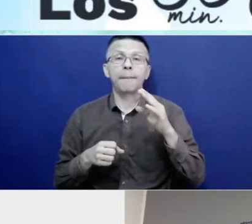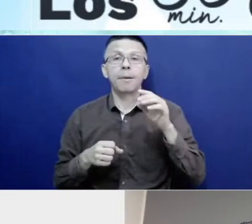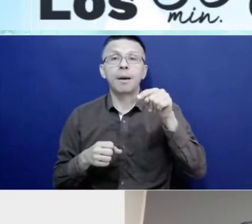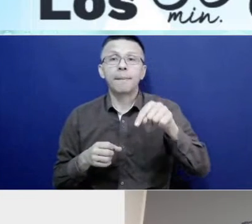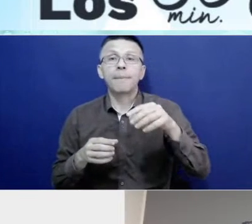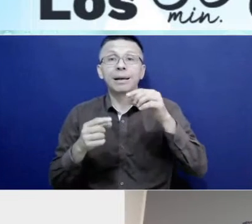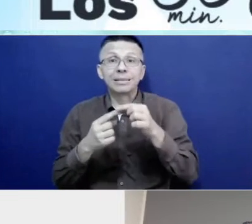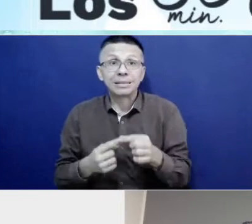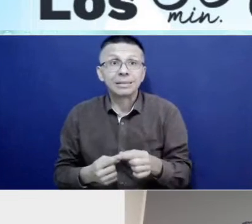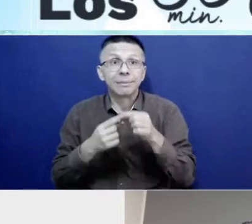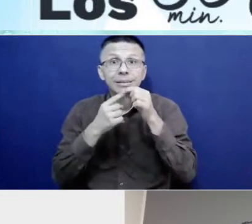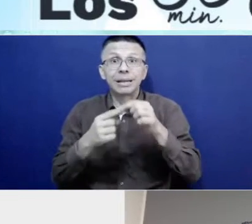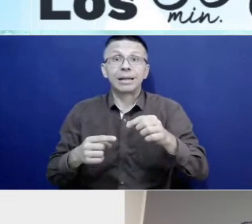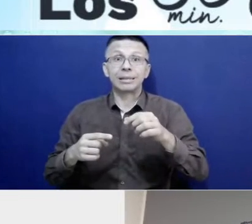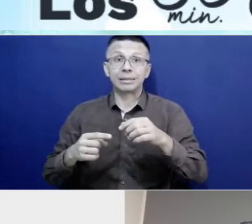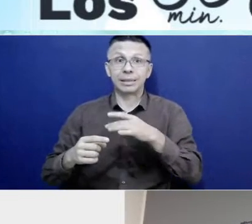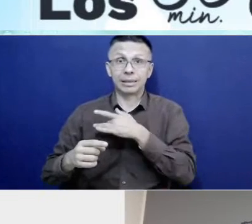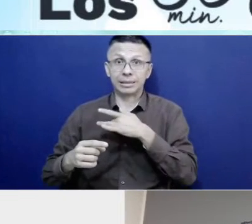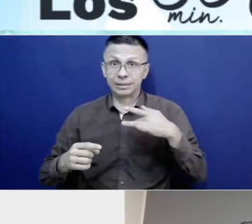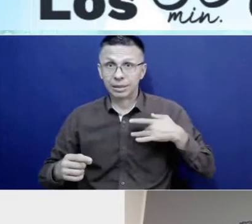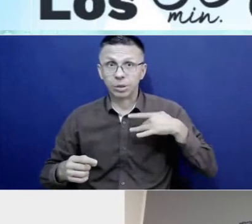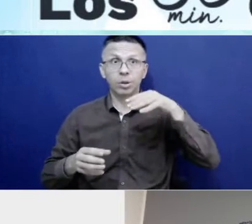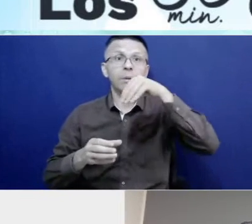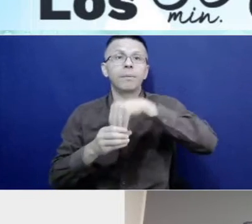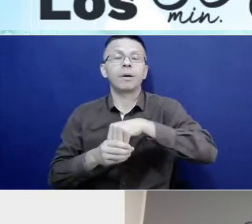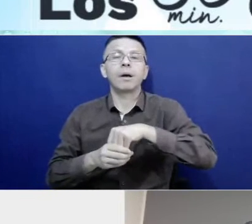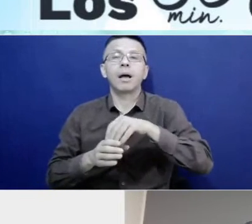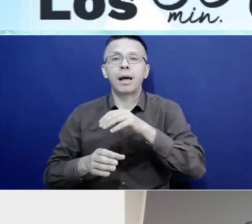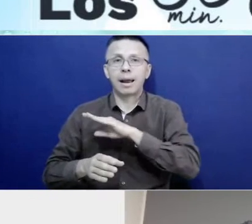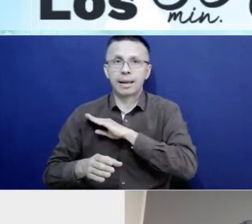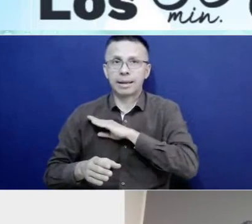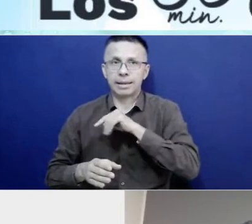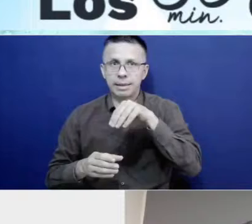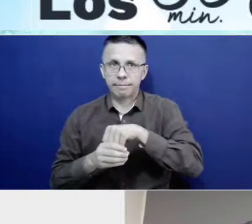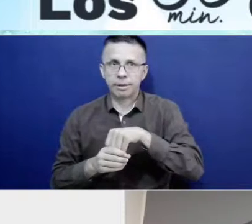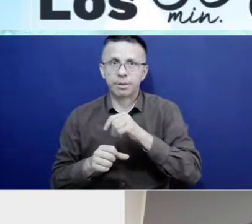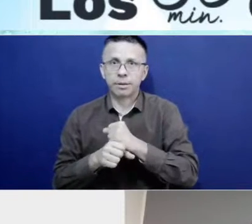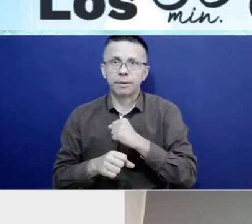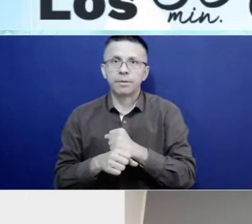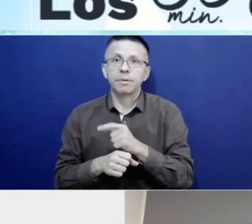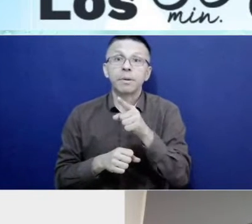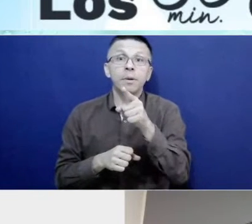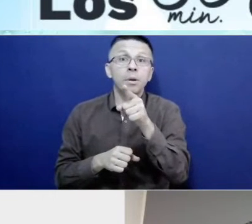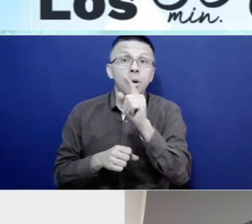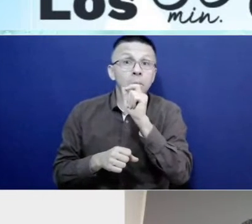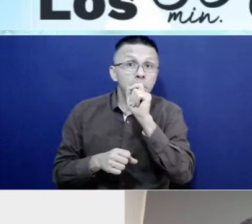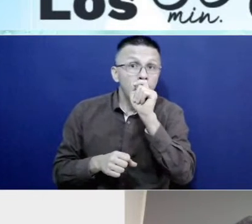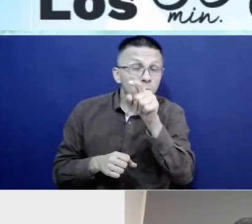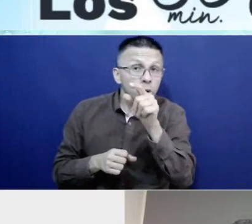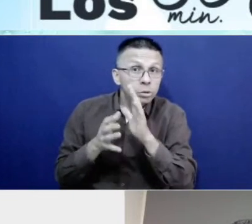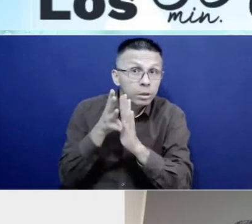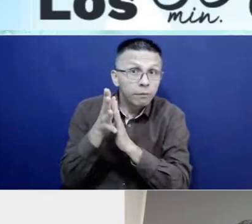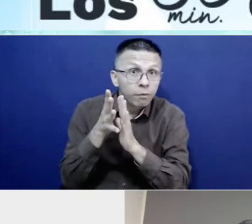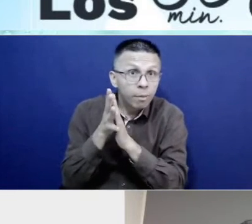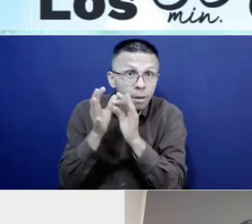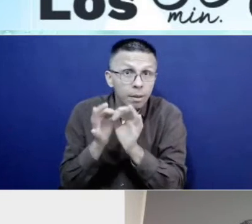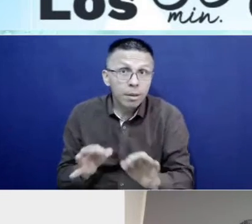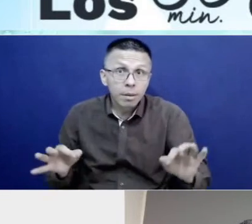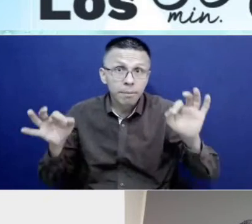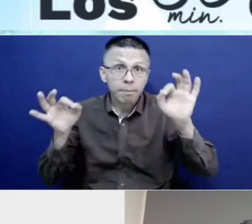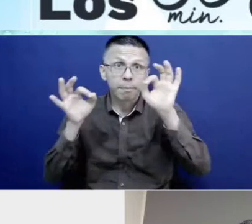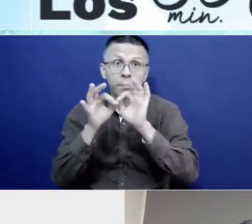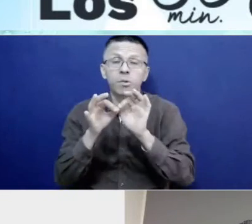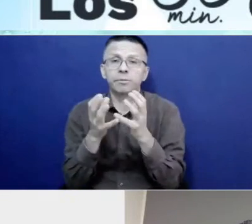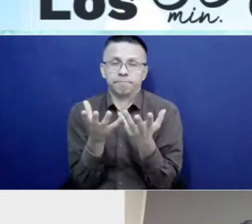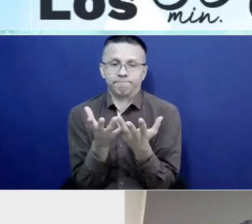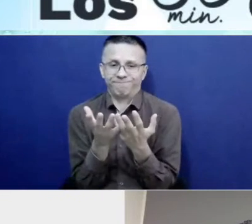en salud. Doctor Walter, hay dos puntos fundamentales que queremos conocer por parte de usted y de estas acciones que se